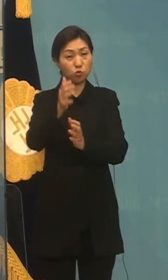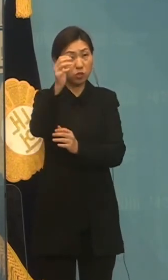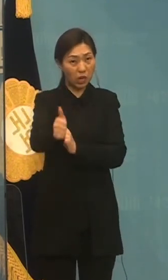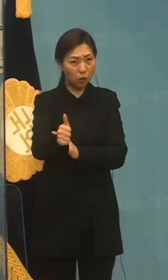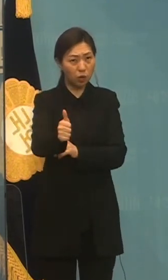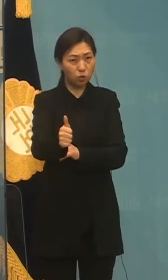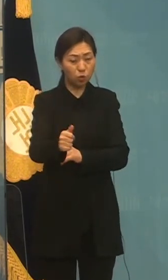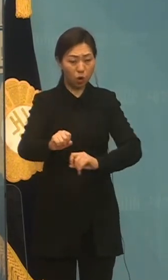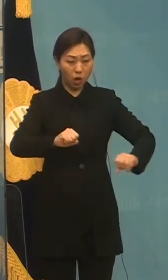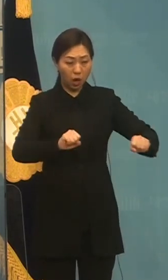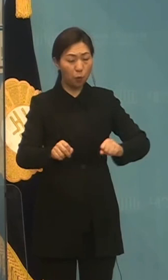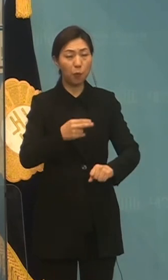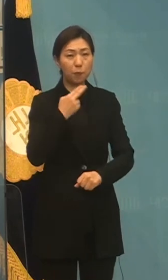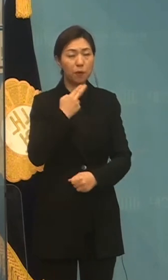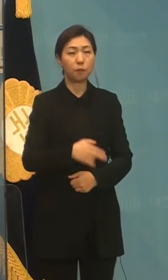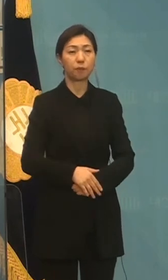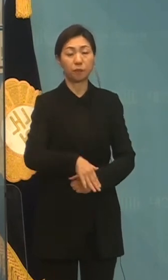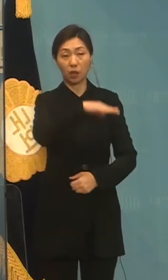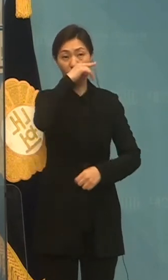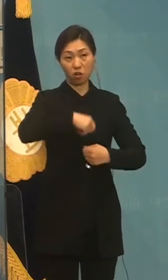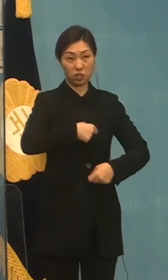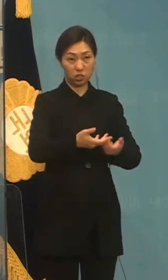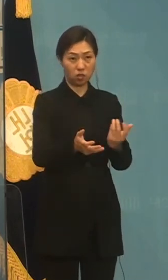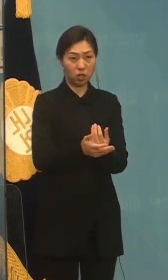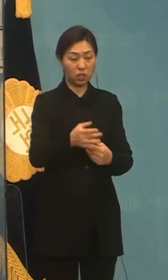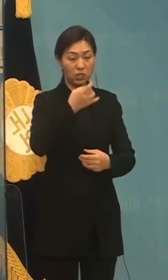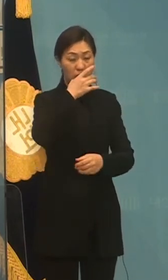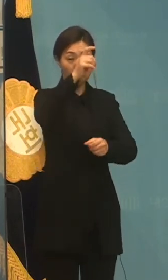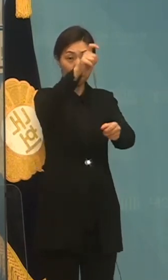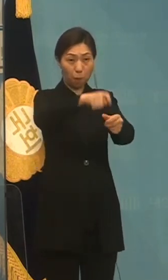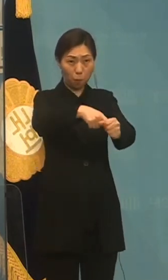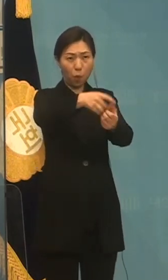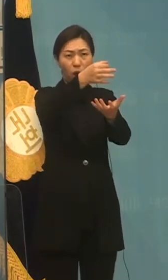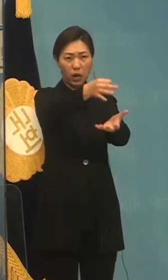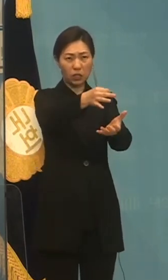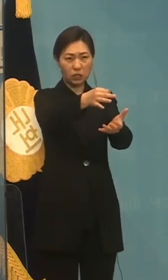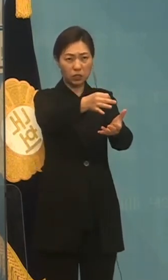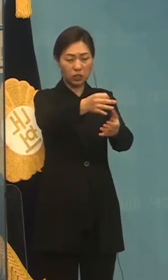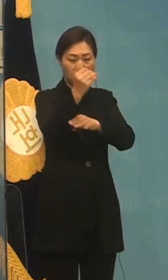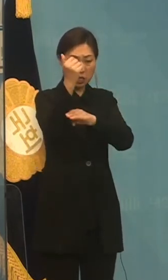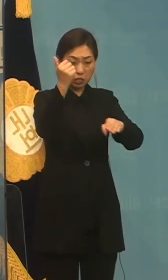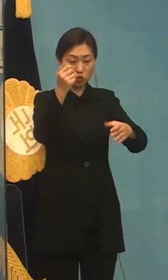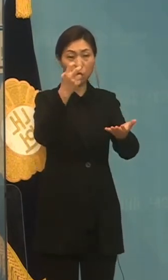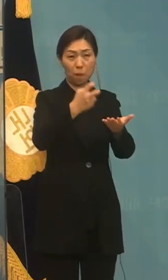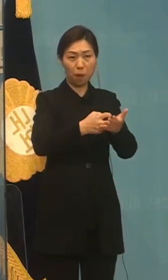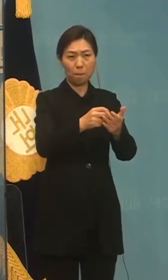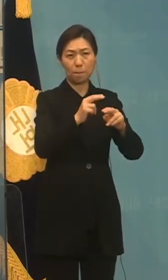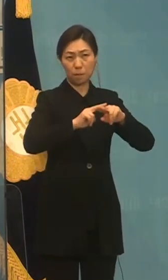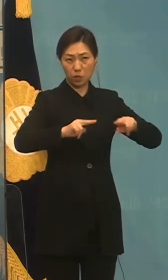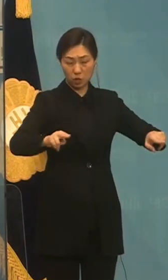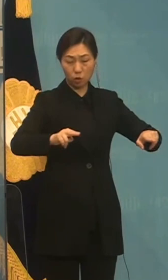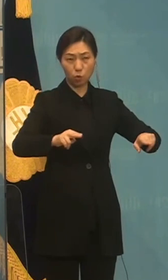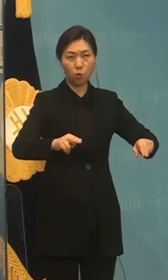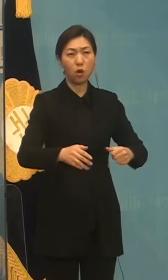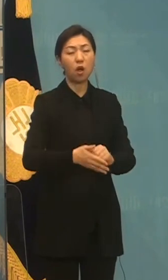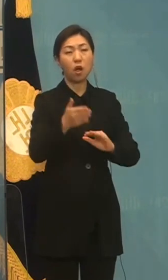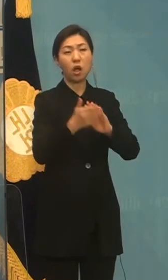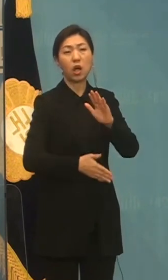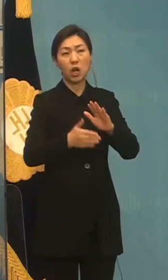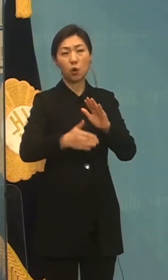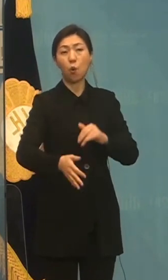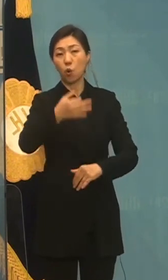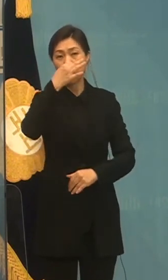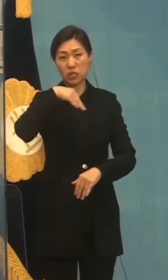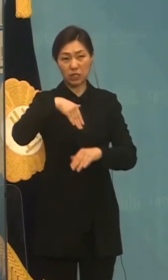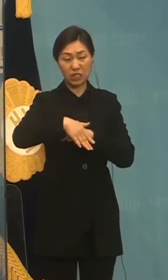정의당은 쌀 목표 가격과 변동 직불금을 폐기하고 권위천 특별대 도입을 최고 농정